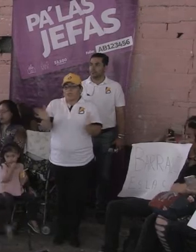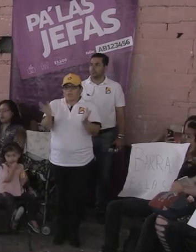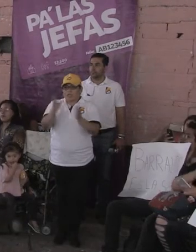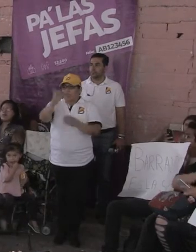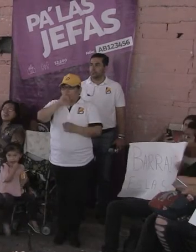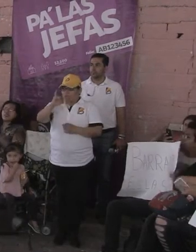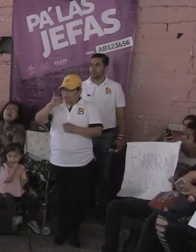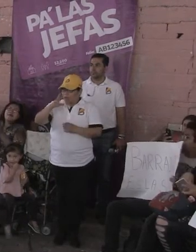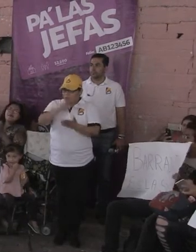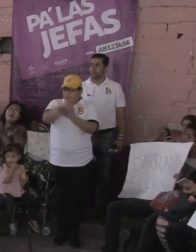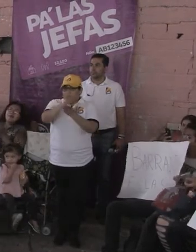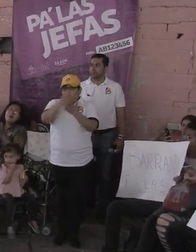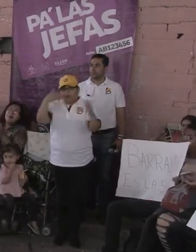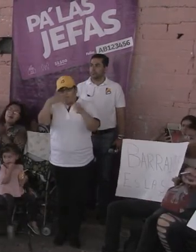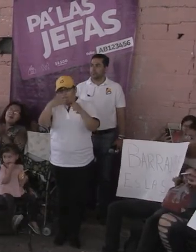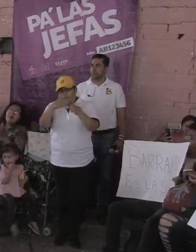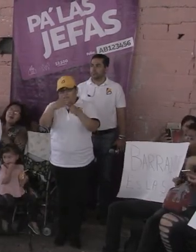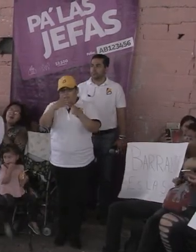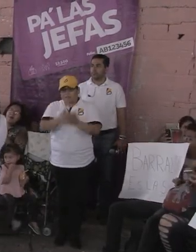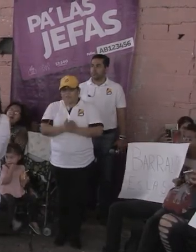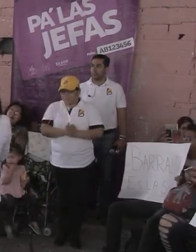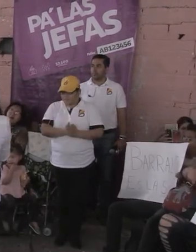las jefas de esta ciudad.